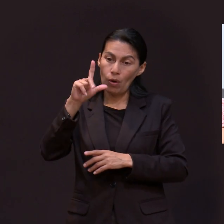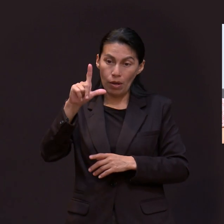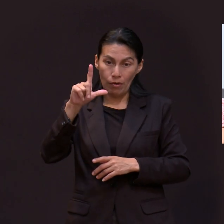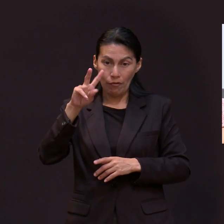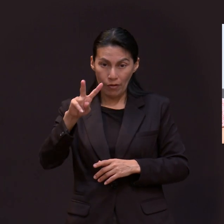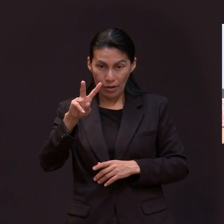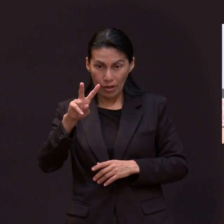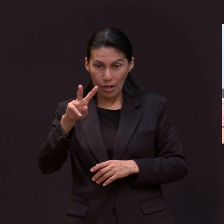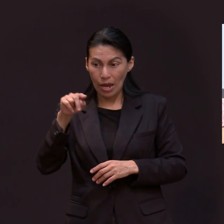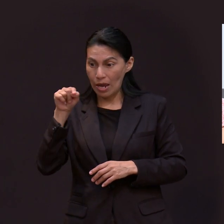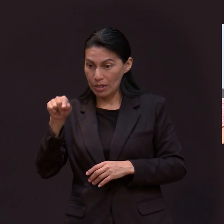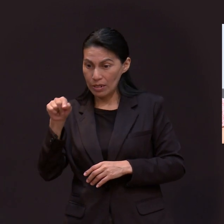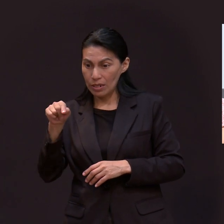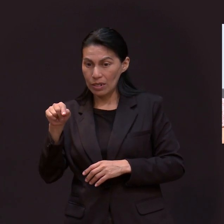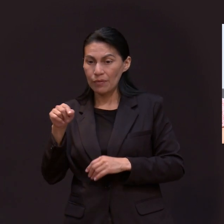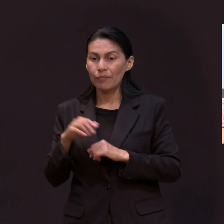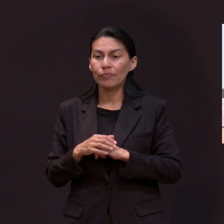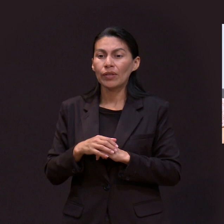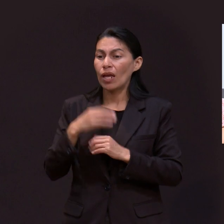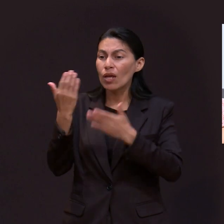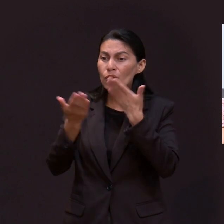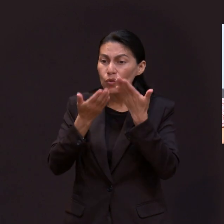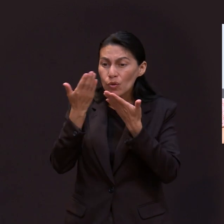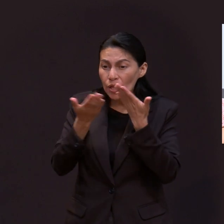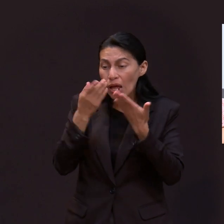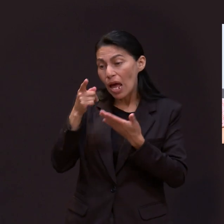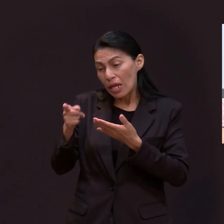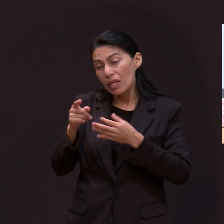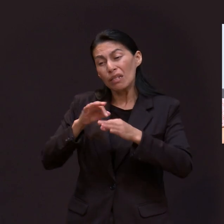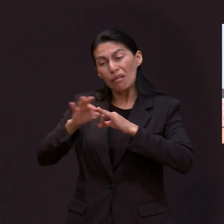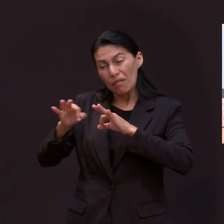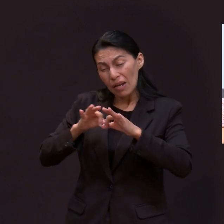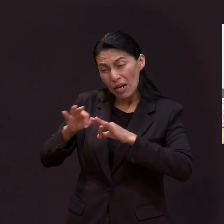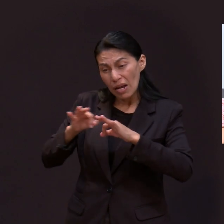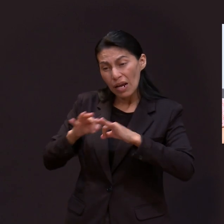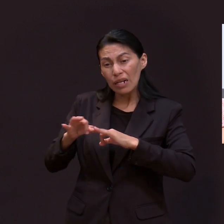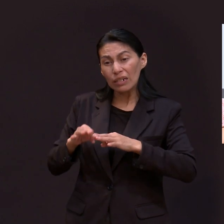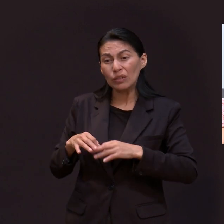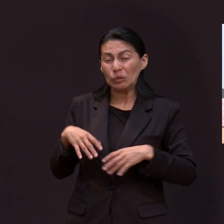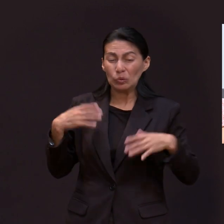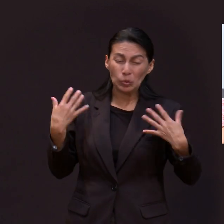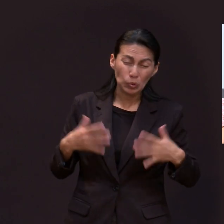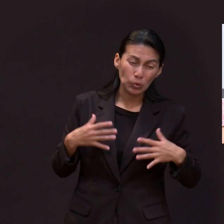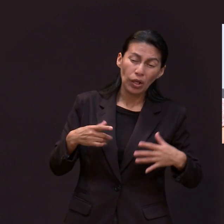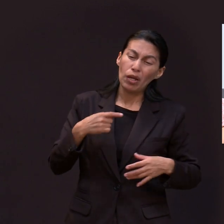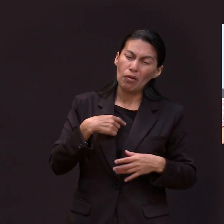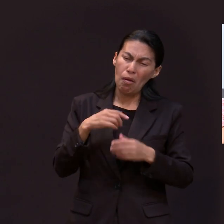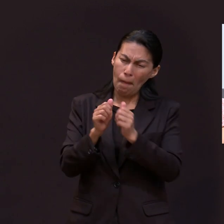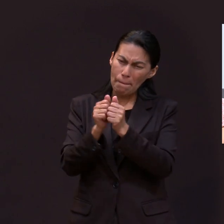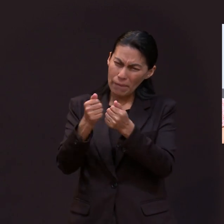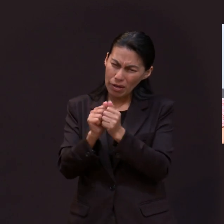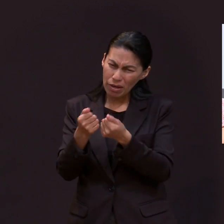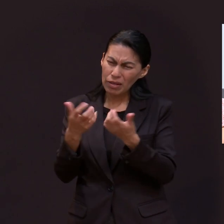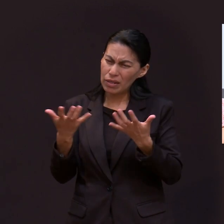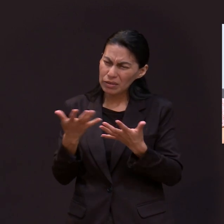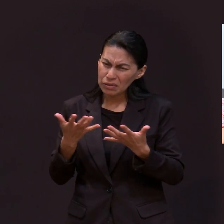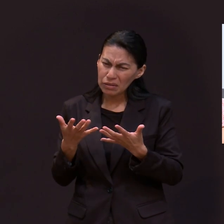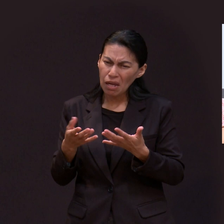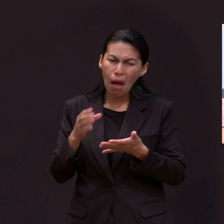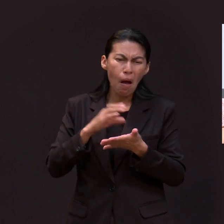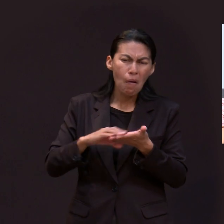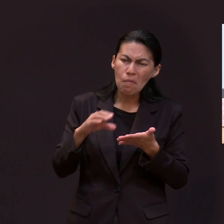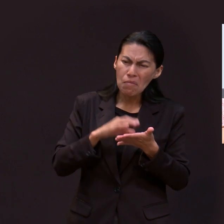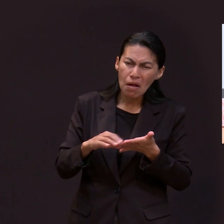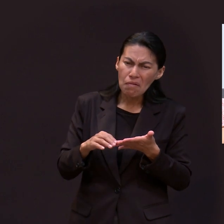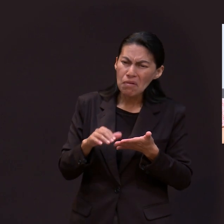secundaria y este y ahora pues hay que trabajar duro para pagar colegiatura y yo hacía pan